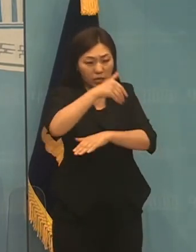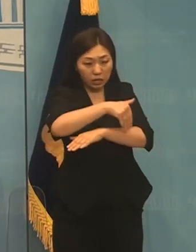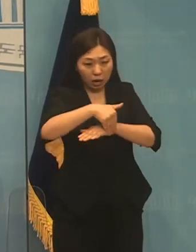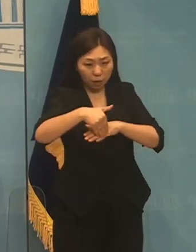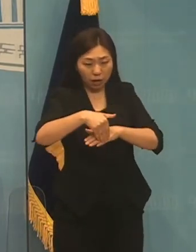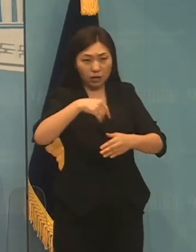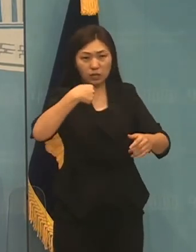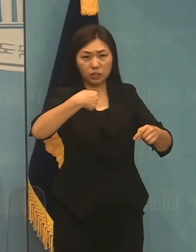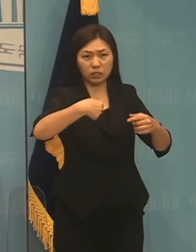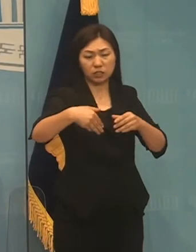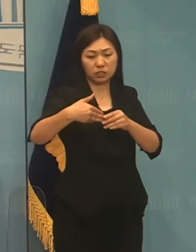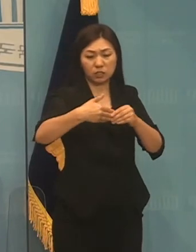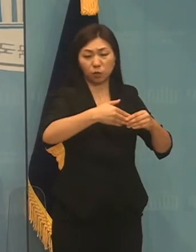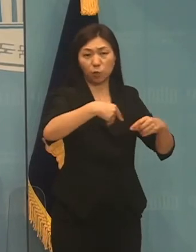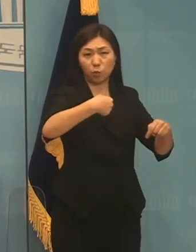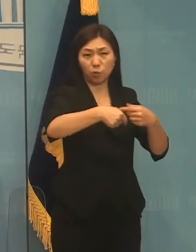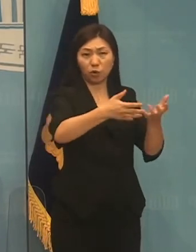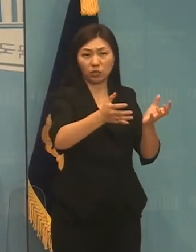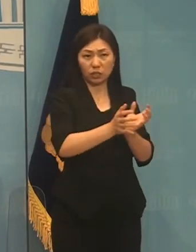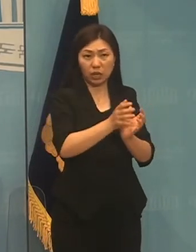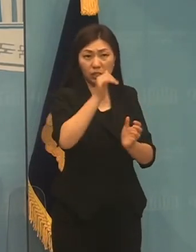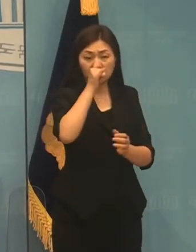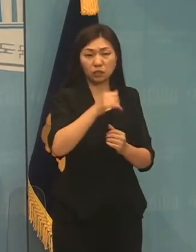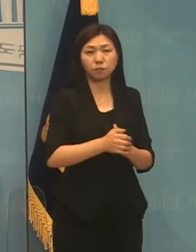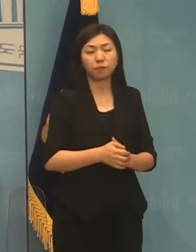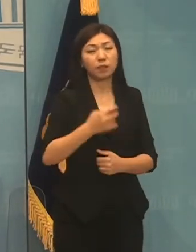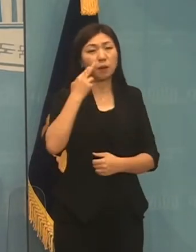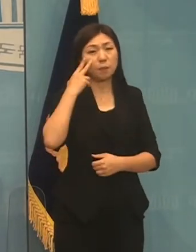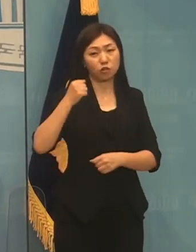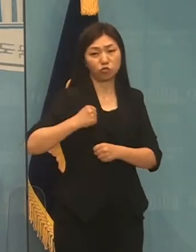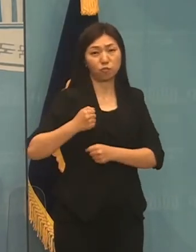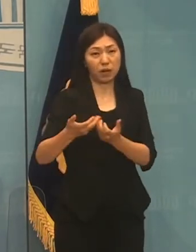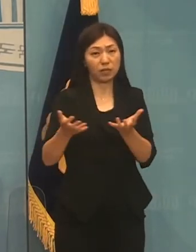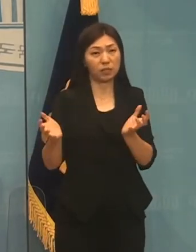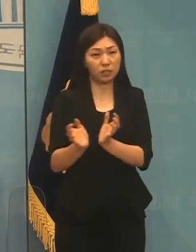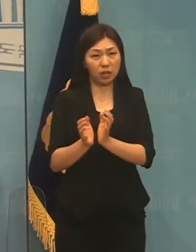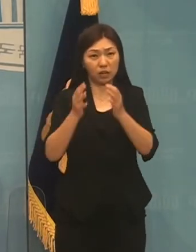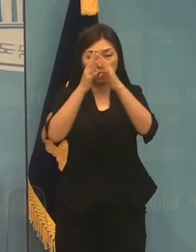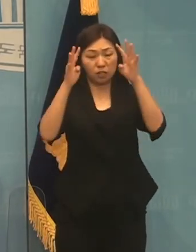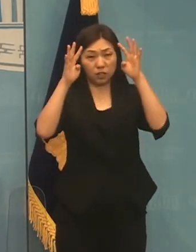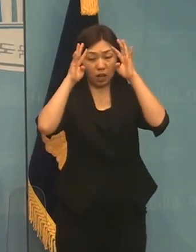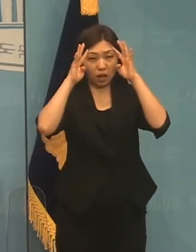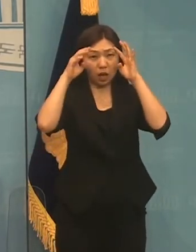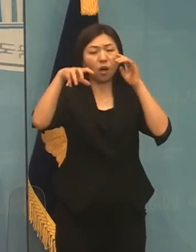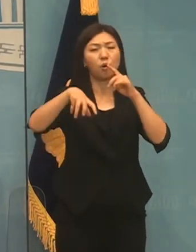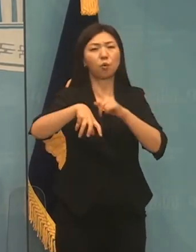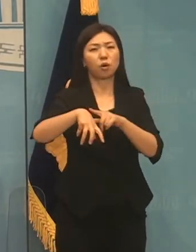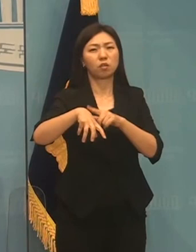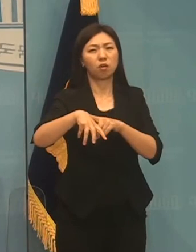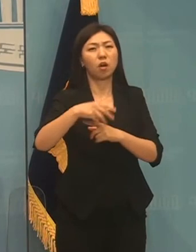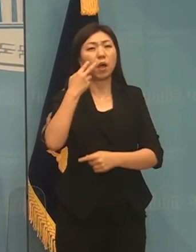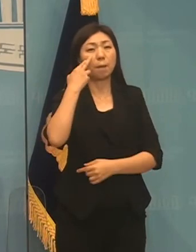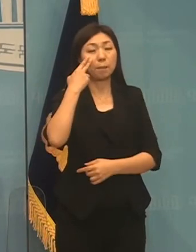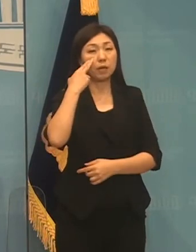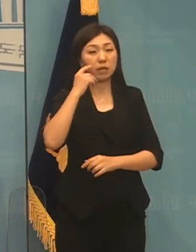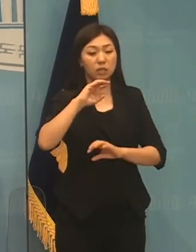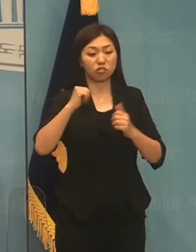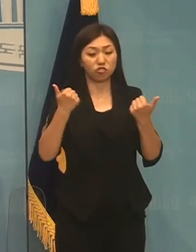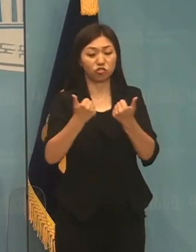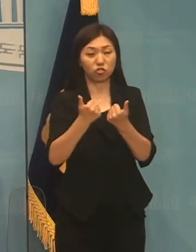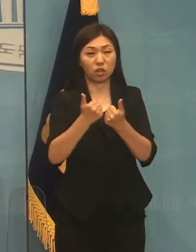양성을 목표로 한 미국 국방대학교 국가전쟁대학에서 미 의회가 인준한